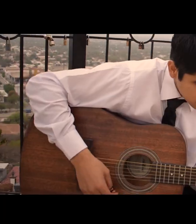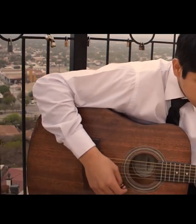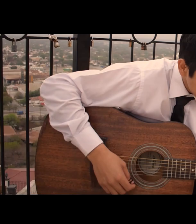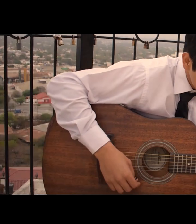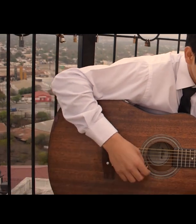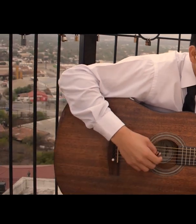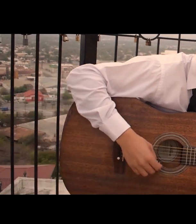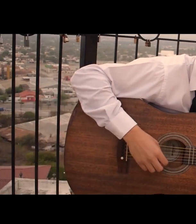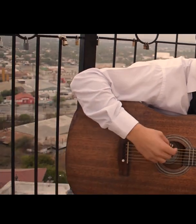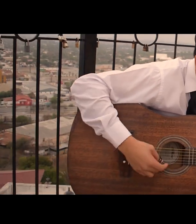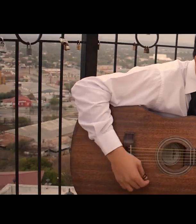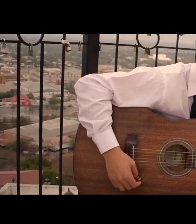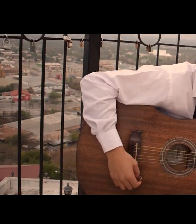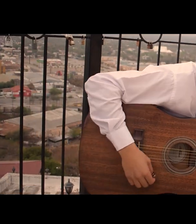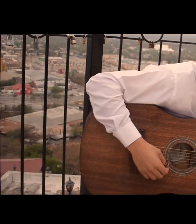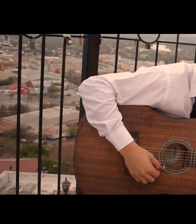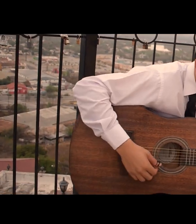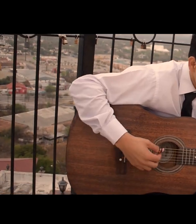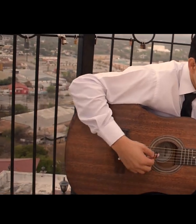solo